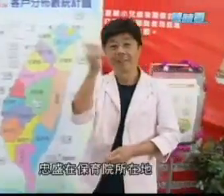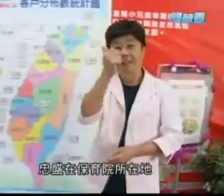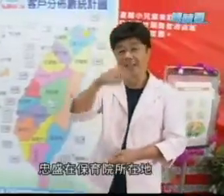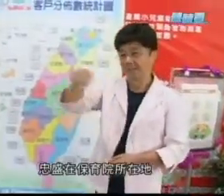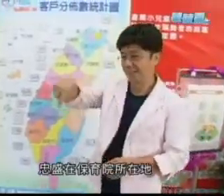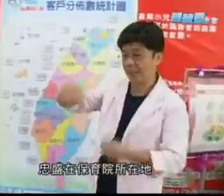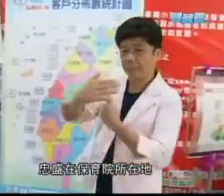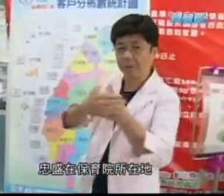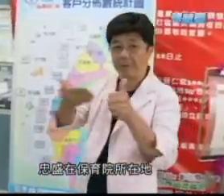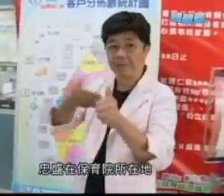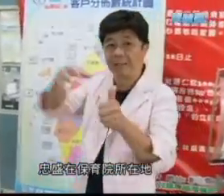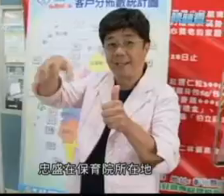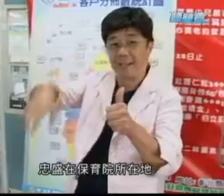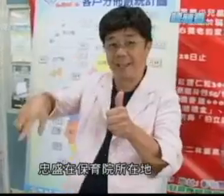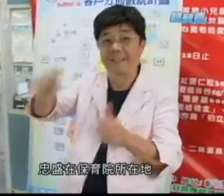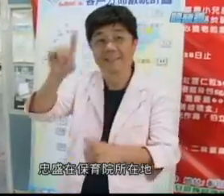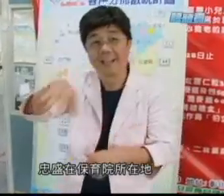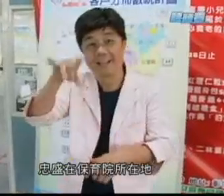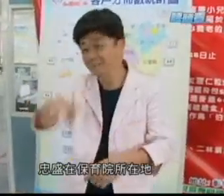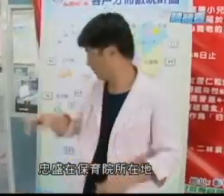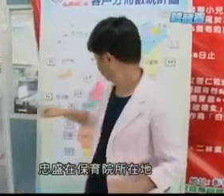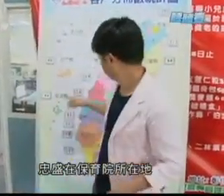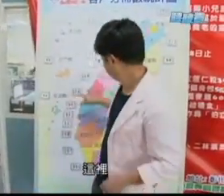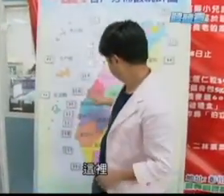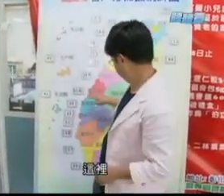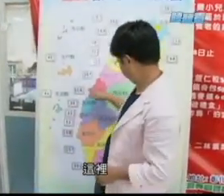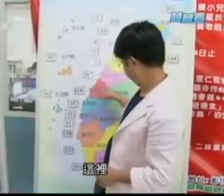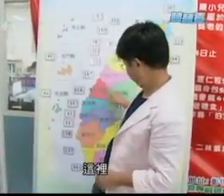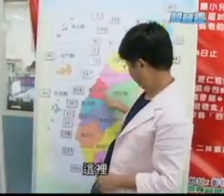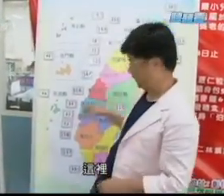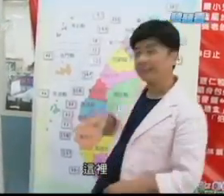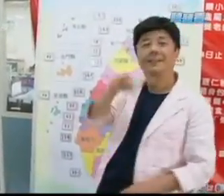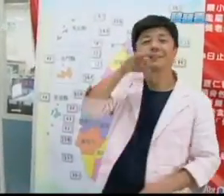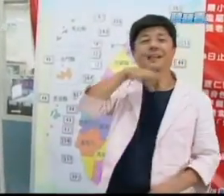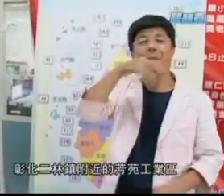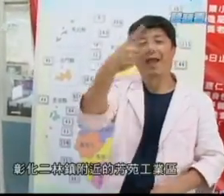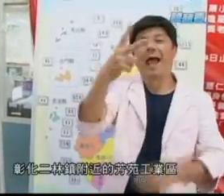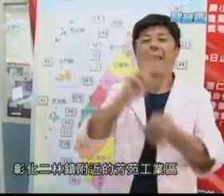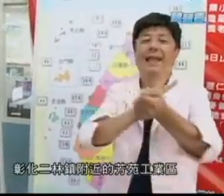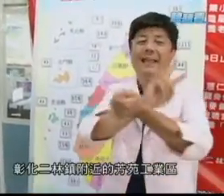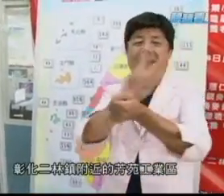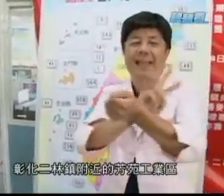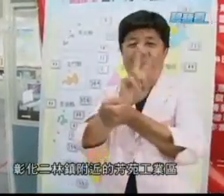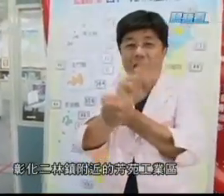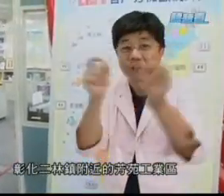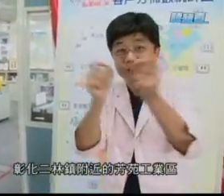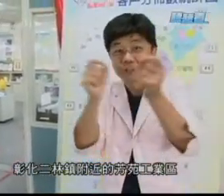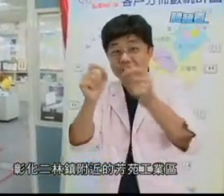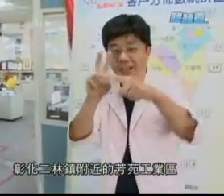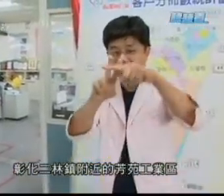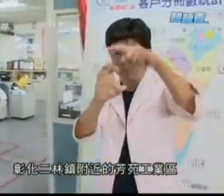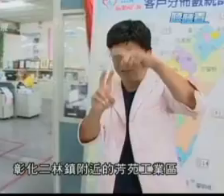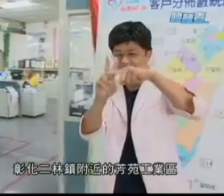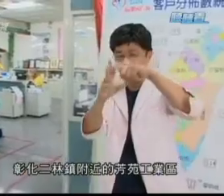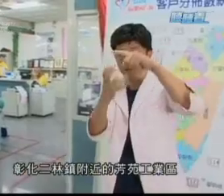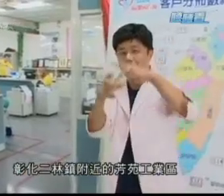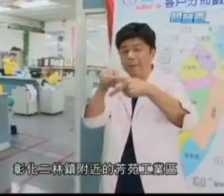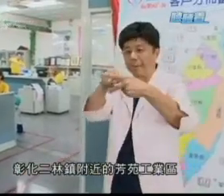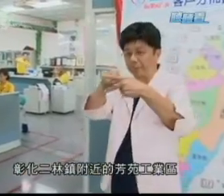中盛在保育院所在地，这里彰化二林镇附近的方苑工